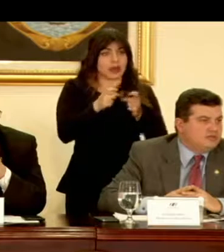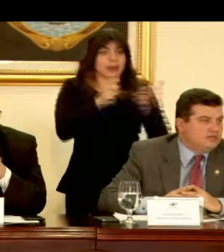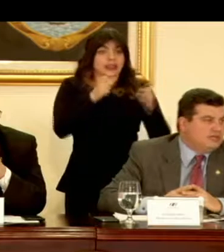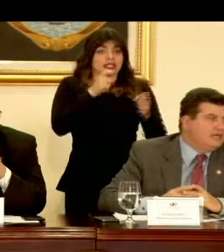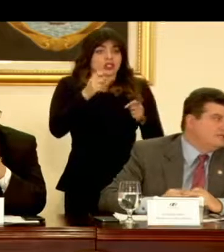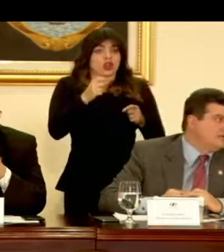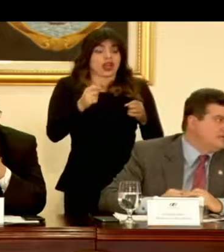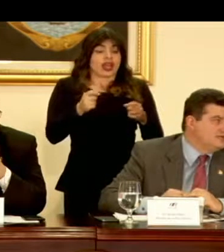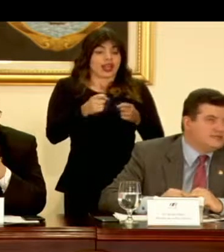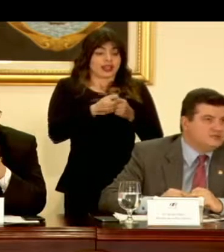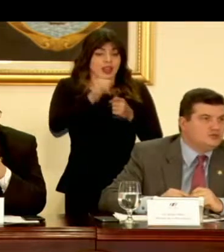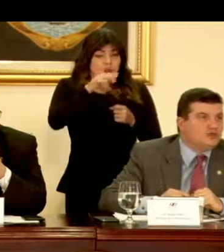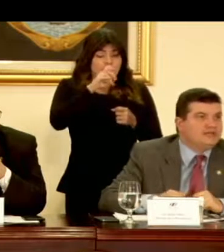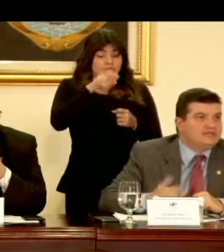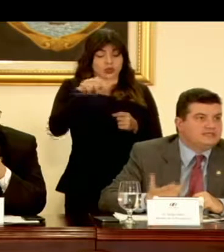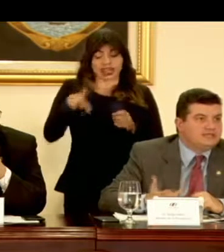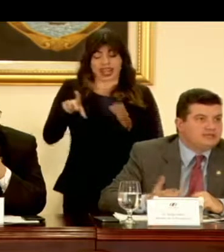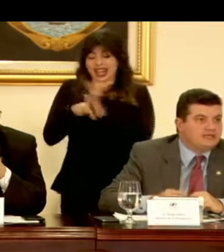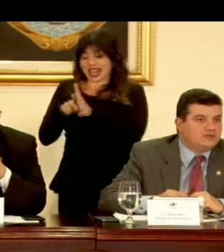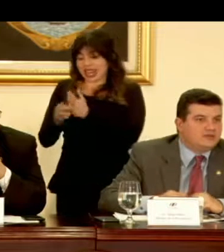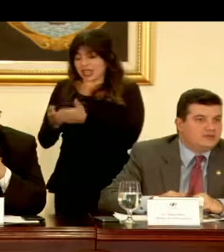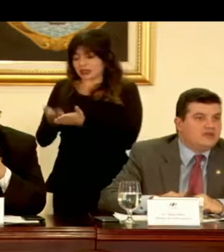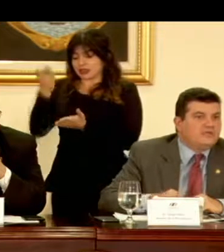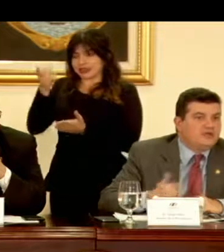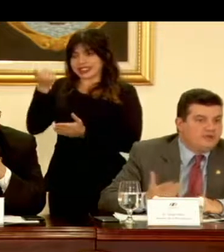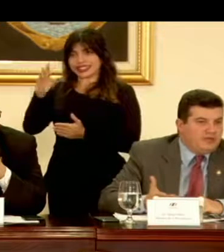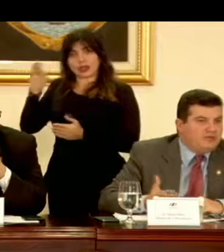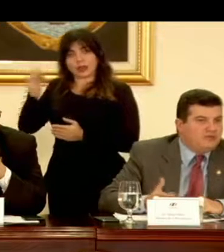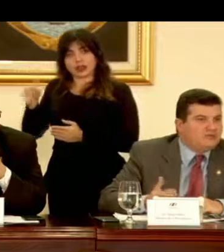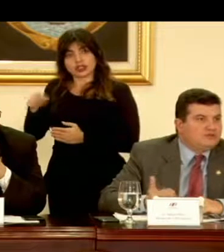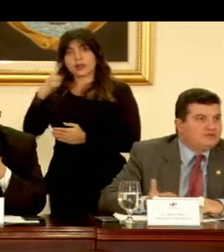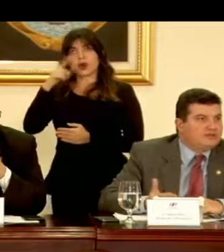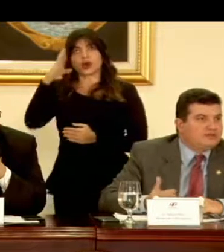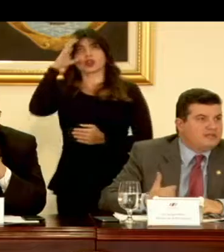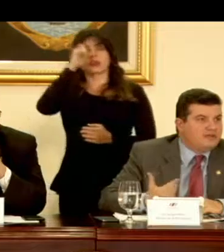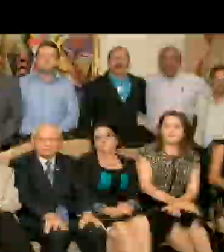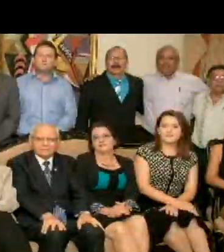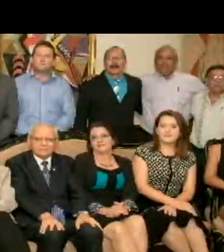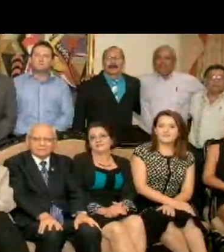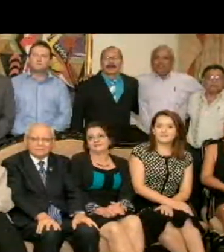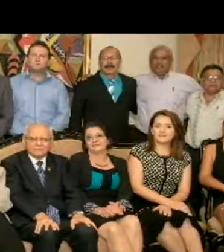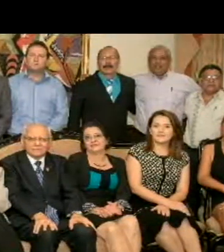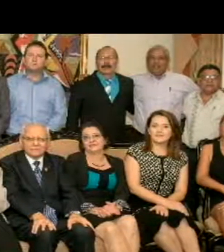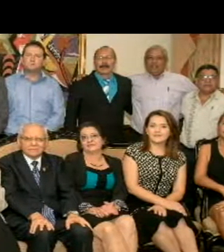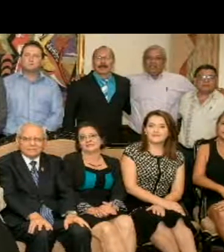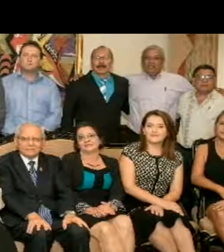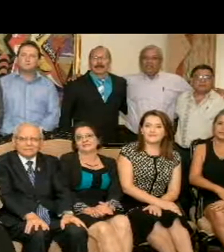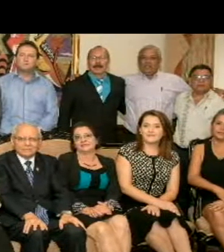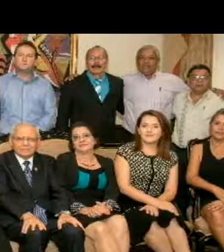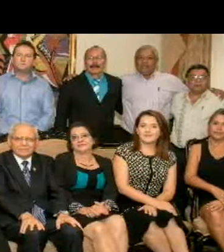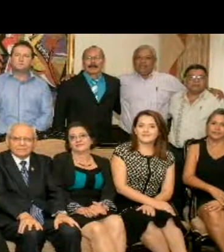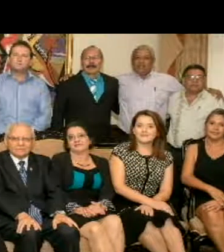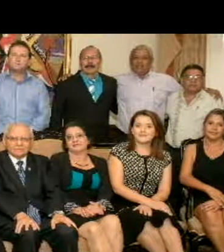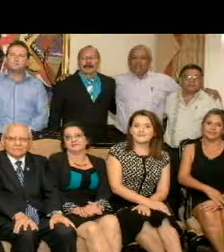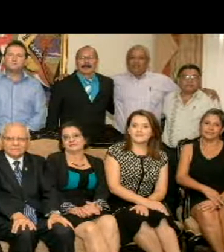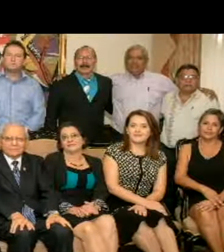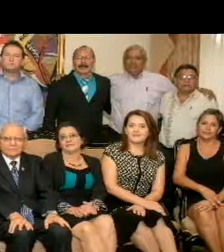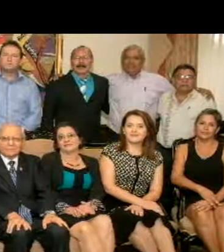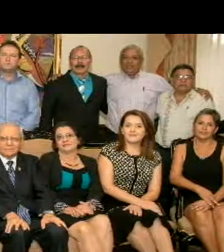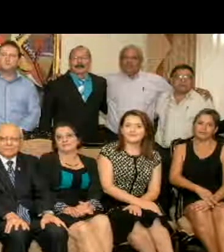una diferencia de criterio. Se ha dicho también que se les redujo el margen de posibilidad de